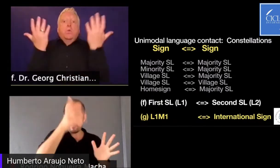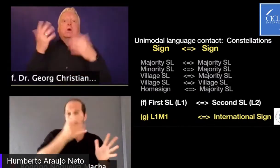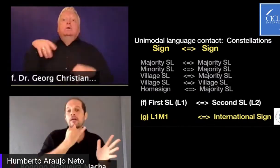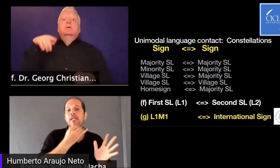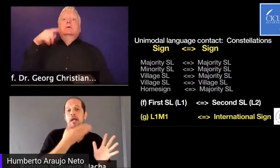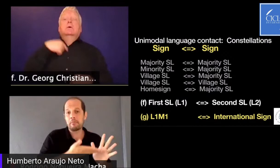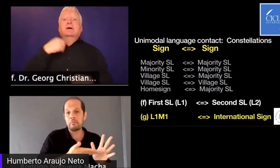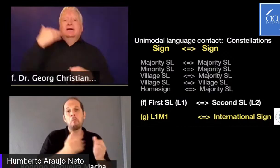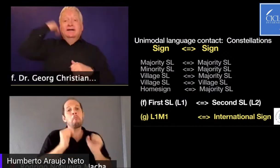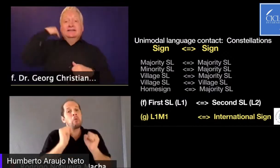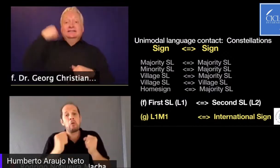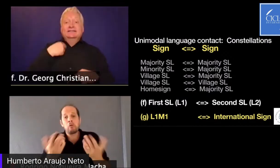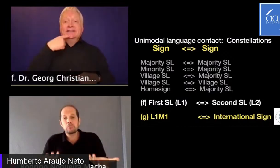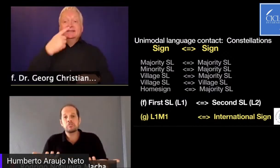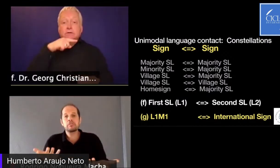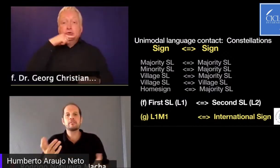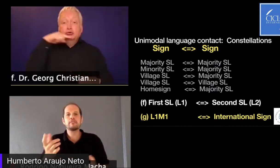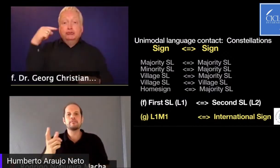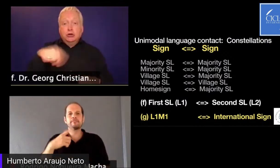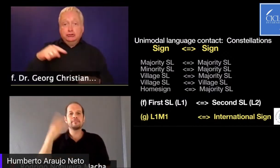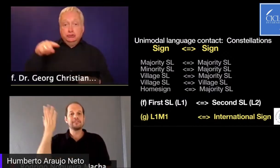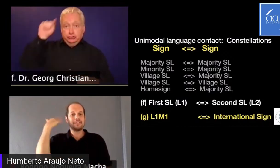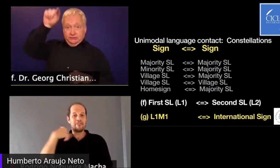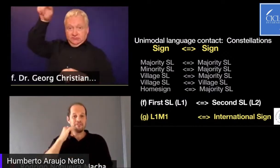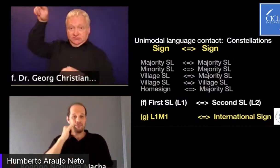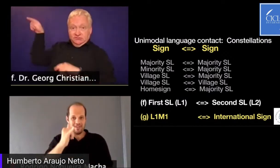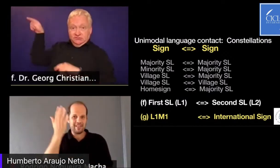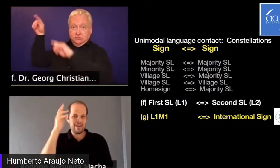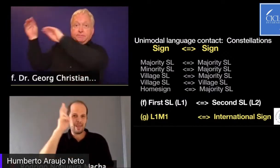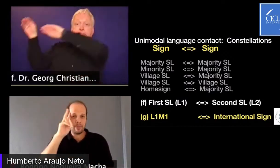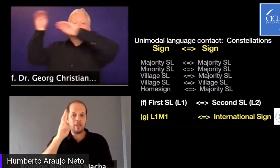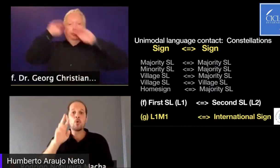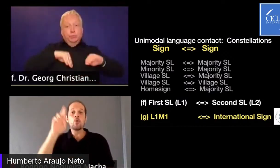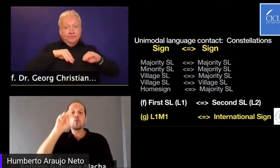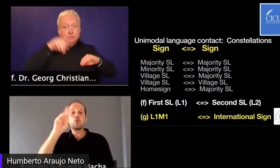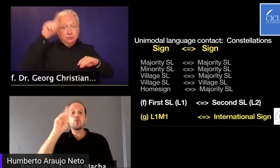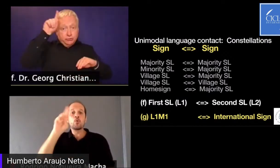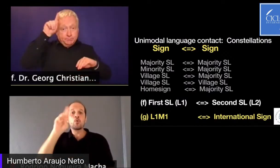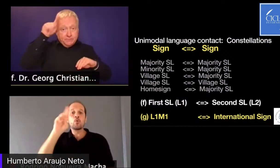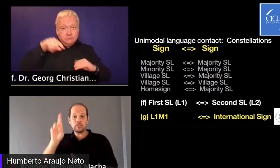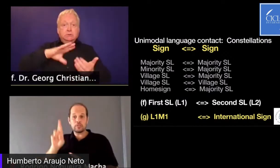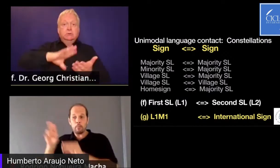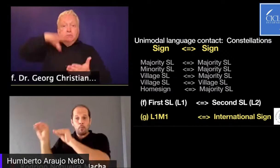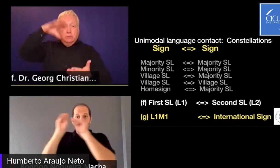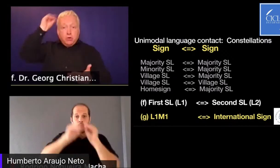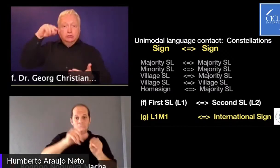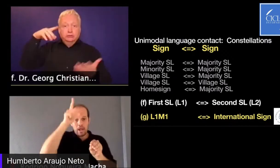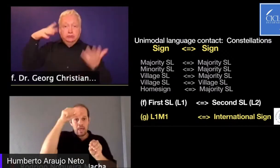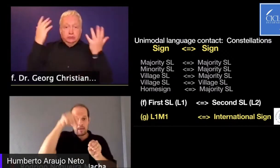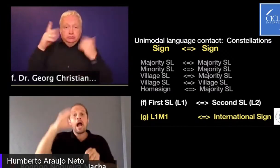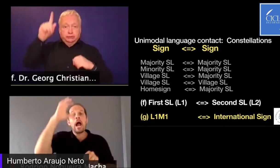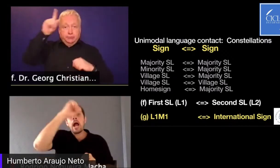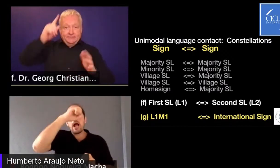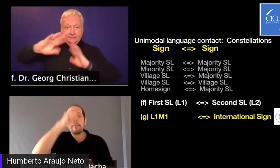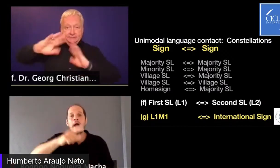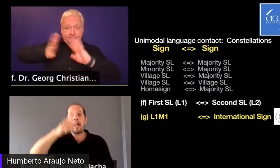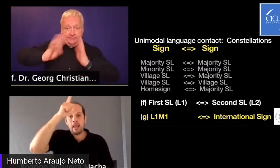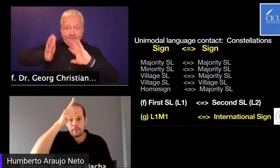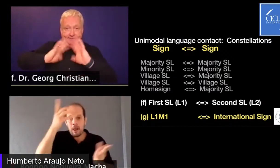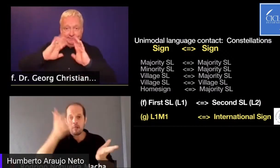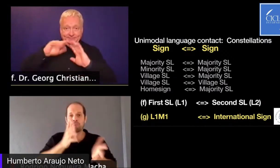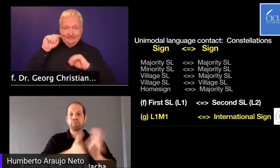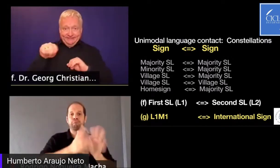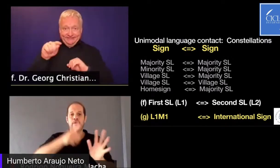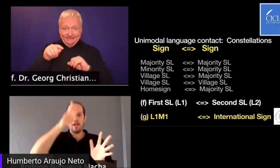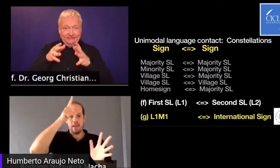Alemanha. Esse é um caso. Então, são casos possíveis, né, dessas trocas entre primeira e segunda língua. Você tem pessoas que moraram na Rússia e